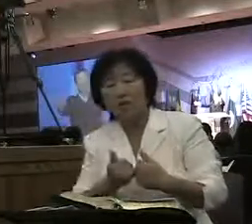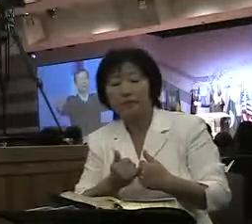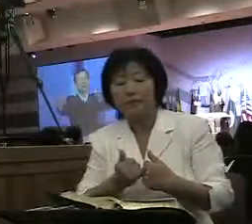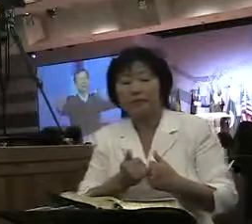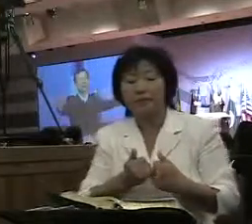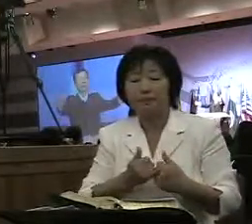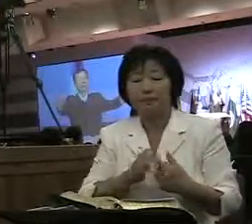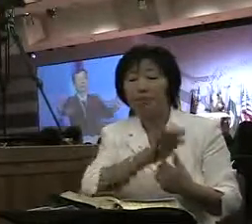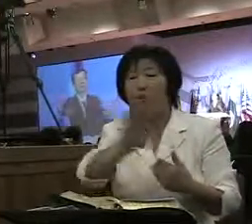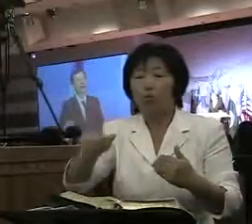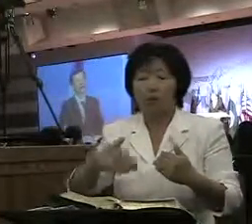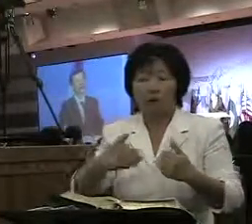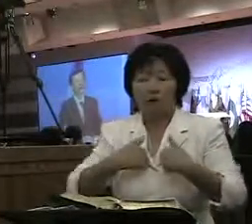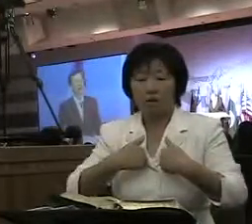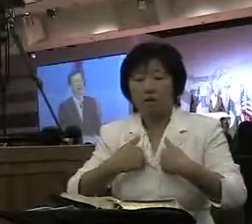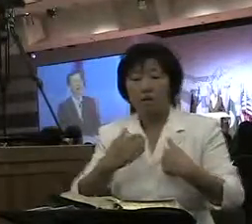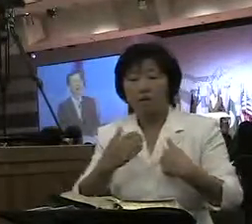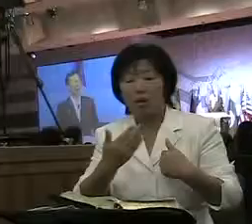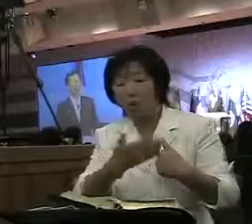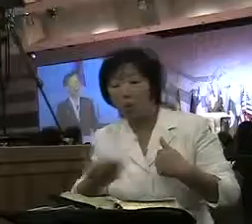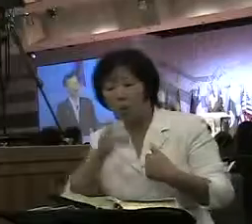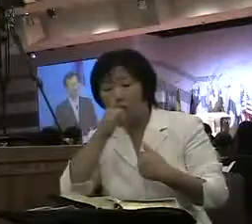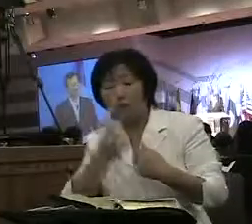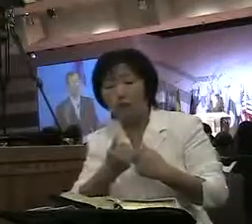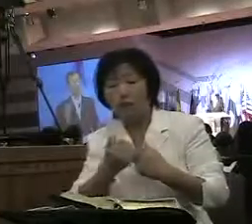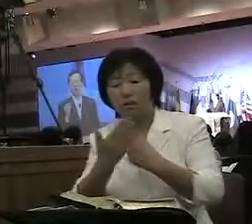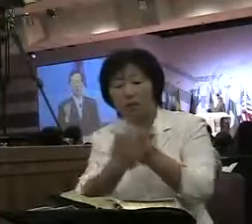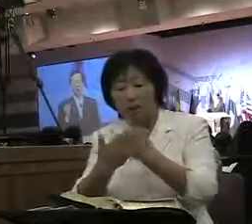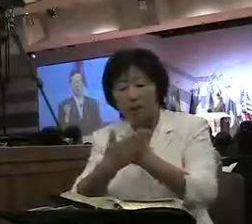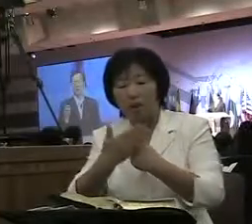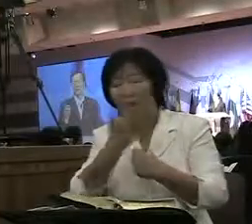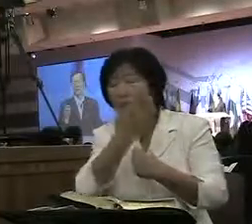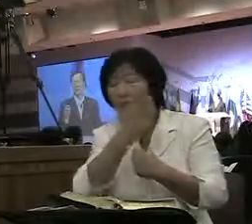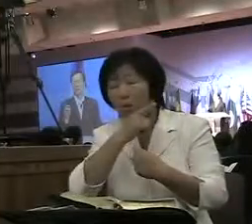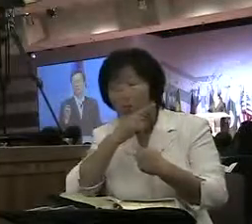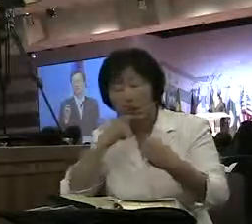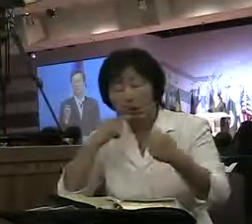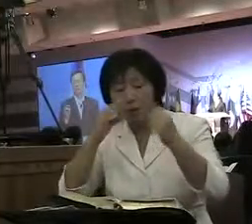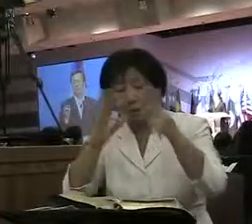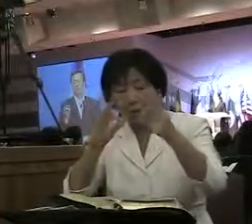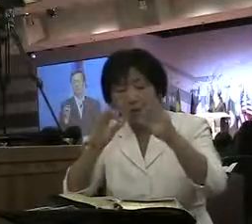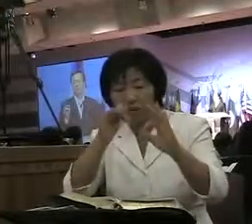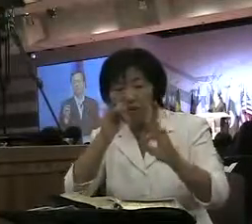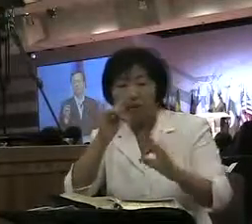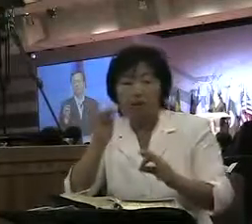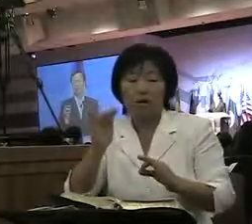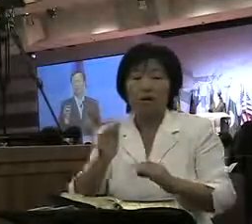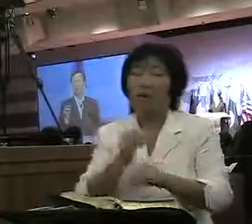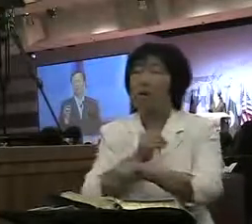있는 그분의 은혜의 보혈을 볼 수 있어야 합니다.